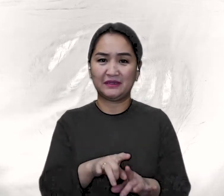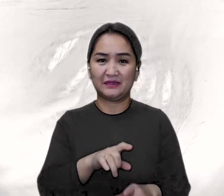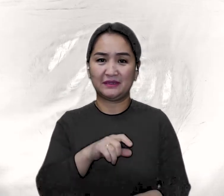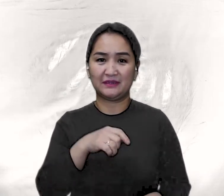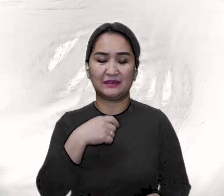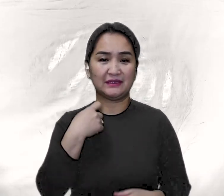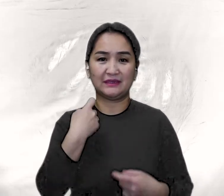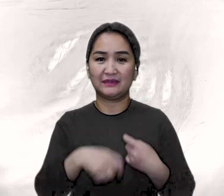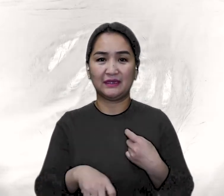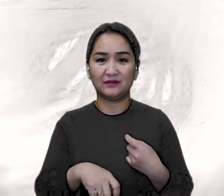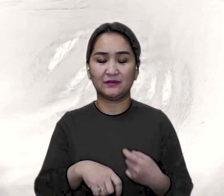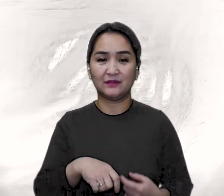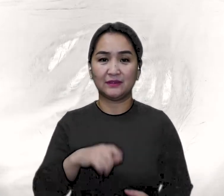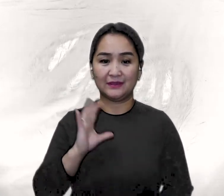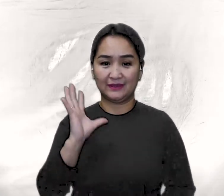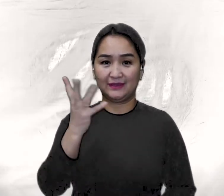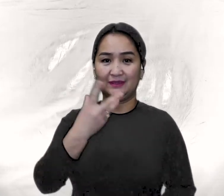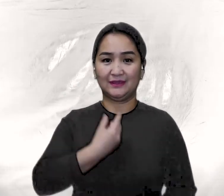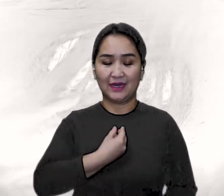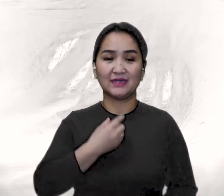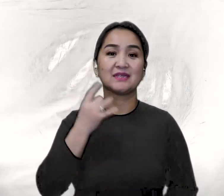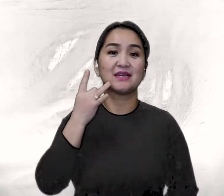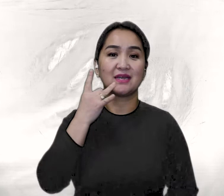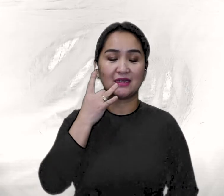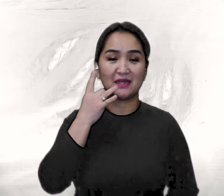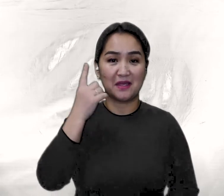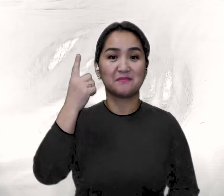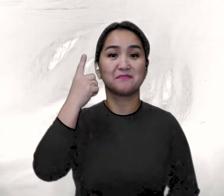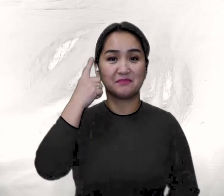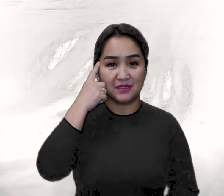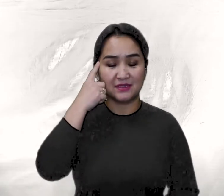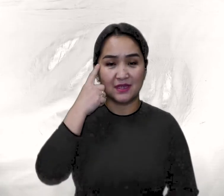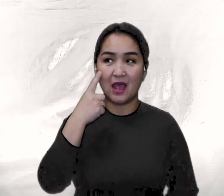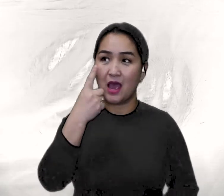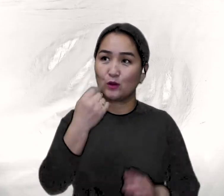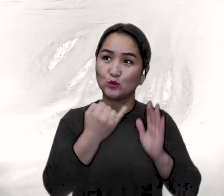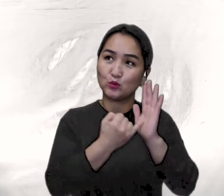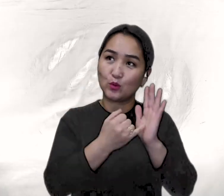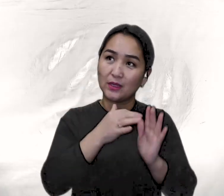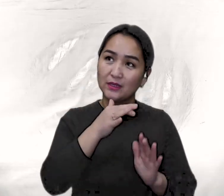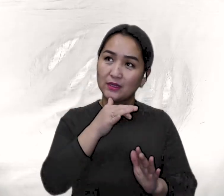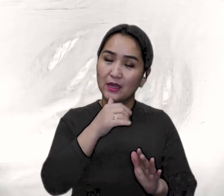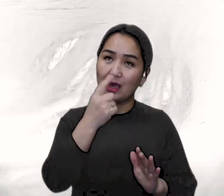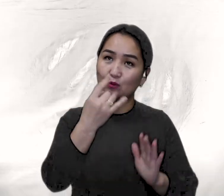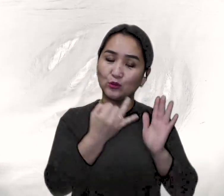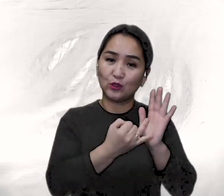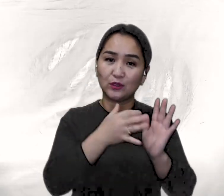тэгээд ингээд ер нь бол транс хэрэгтэй гэдэг нь бол мэдчихсэн 16-аад биш 17-аад